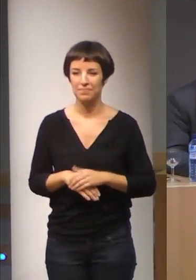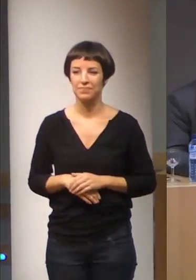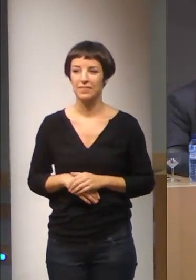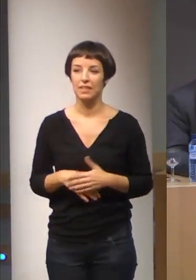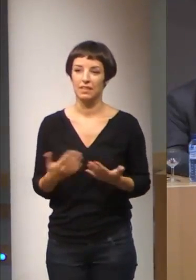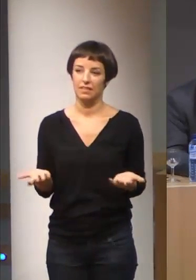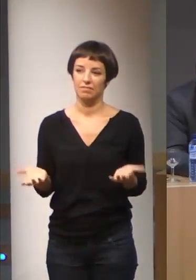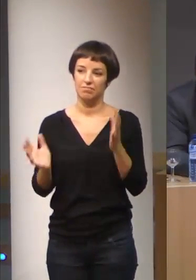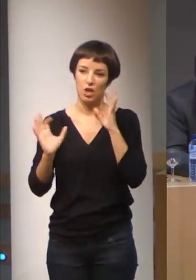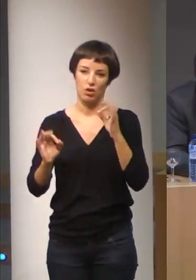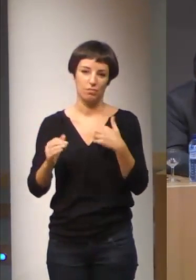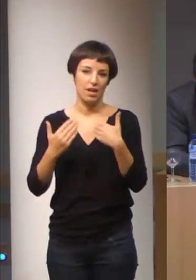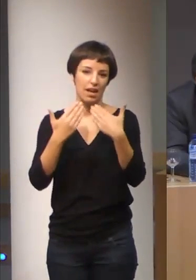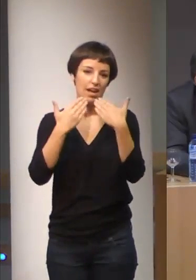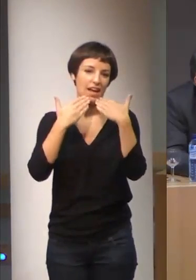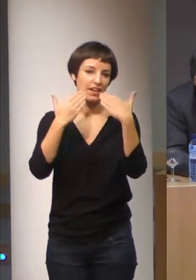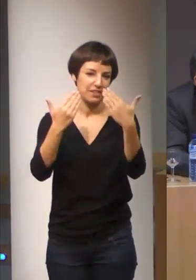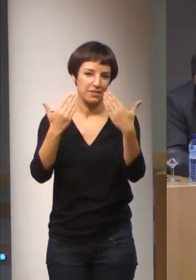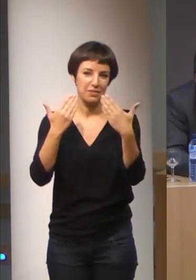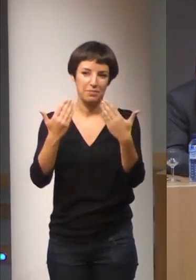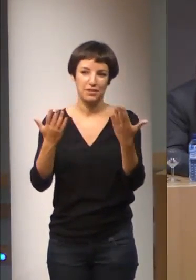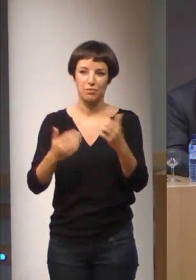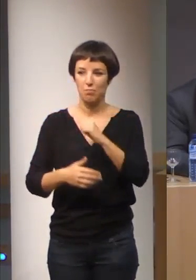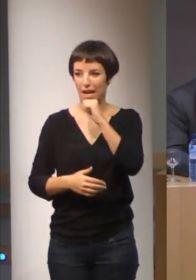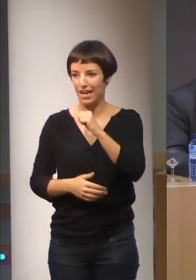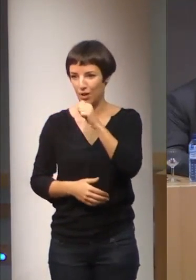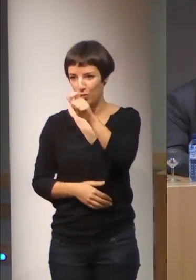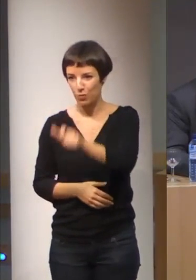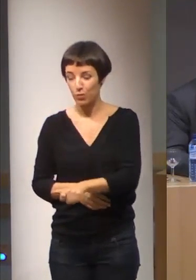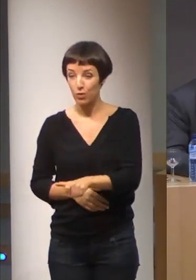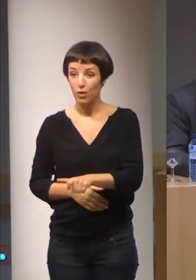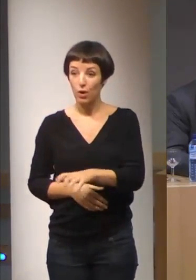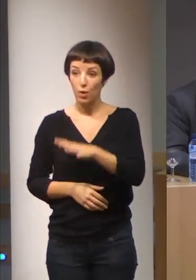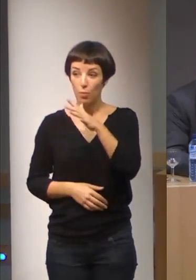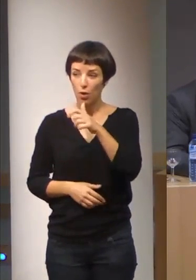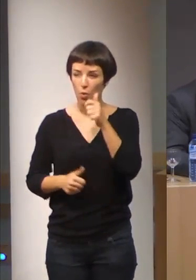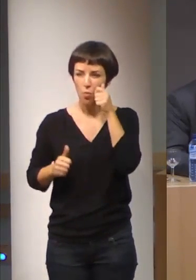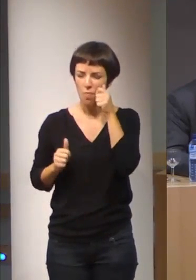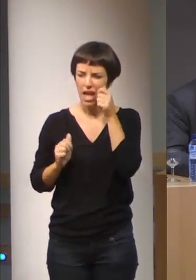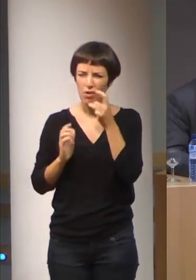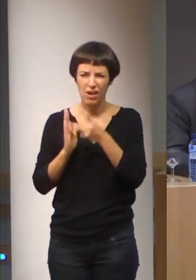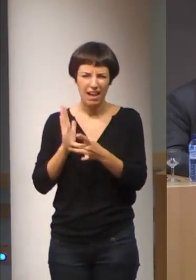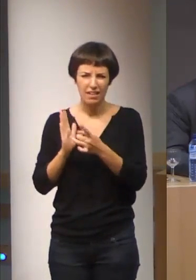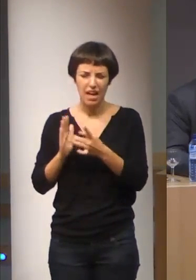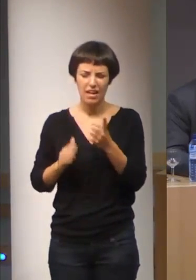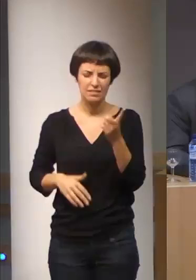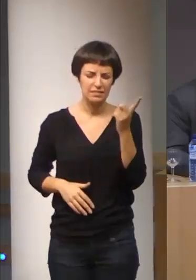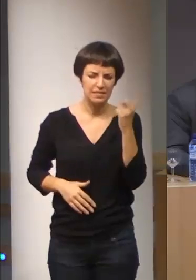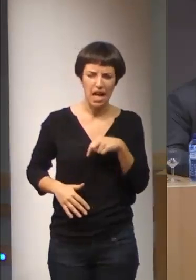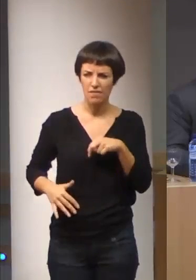y por supuesto en mi agradecimiento a Mari Lu Porque además de calidad humana y y saber estar